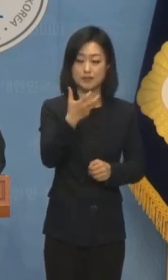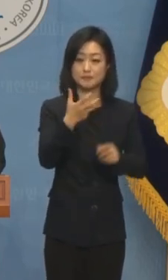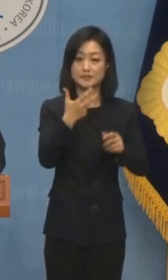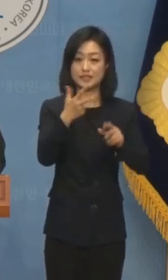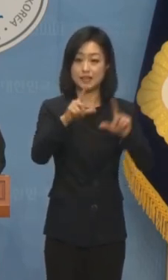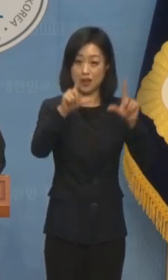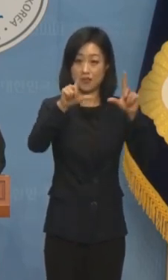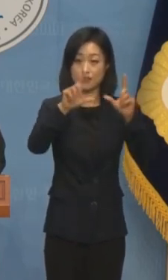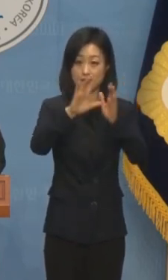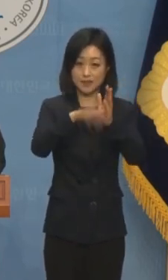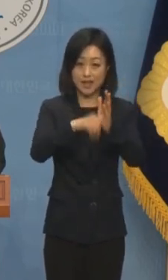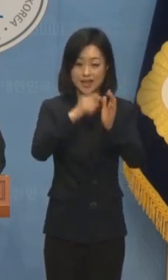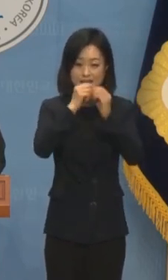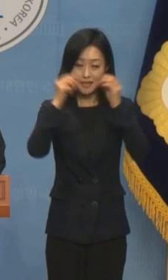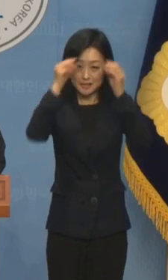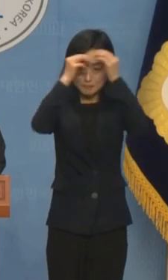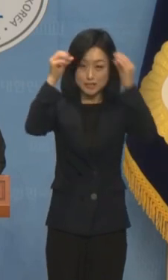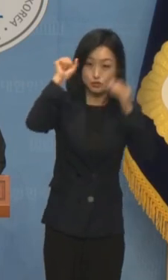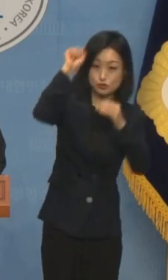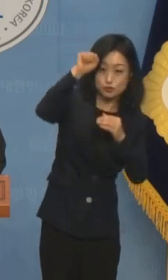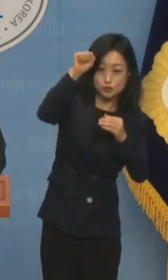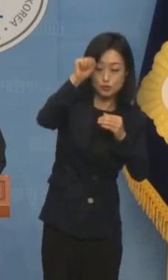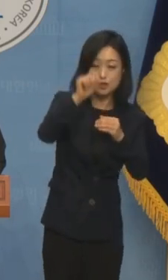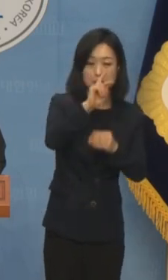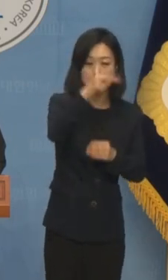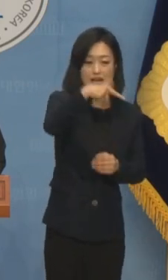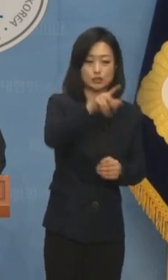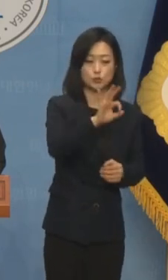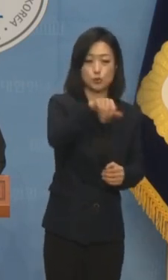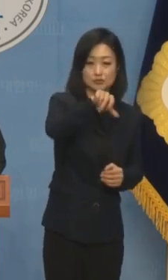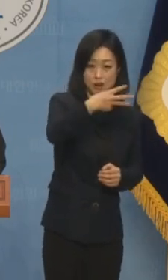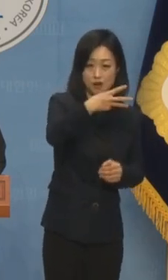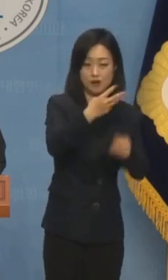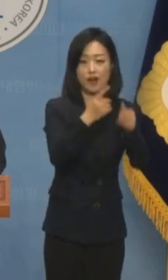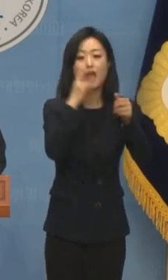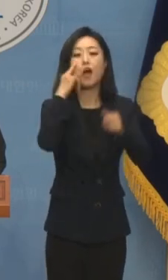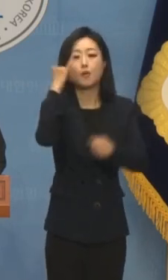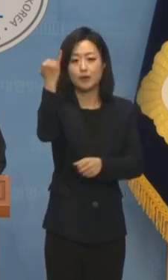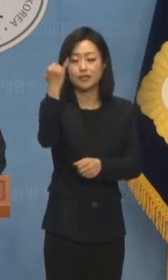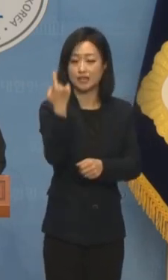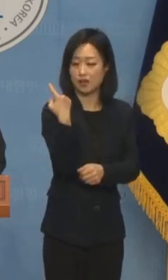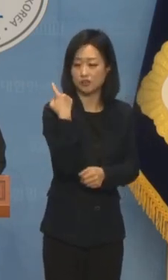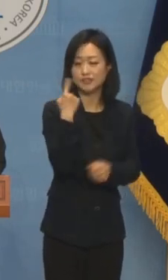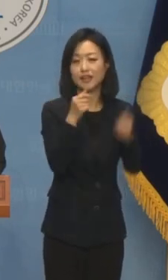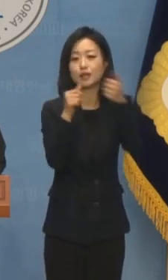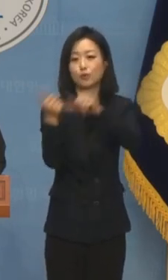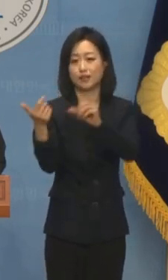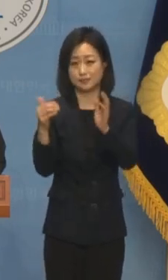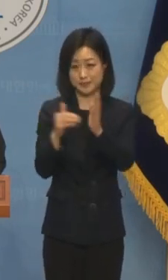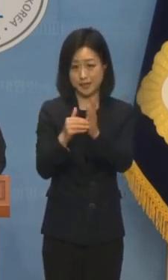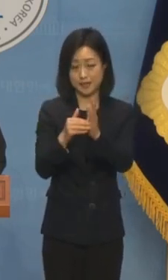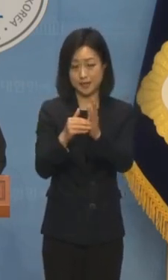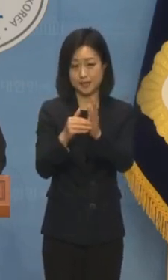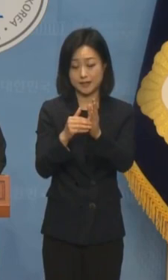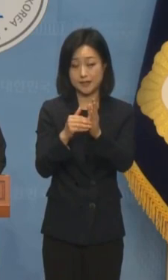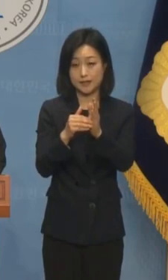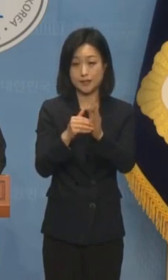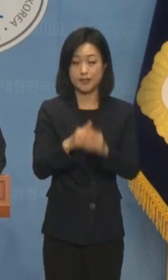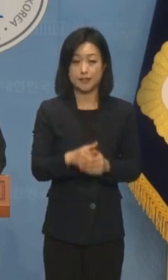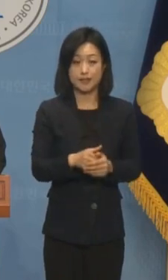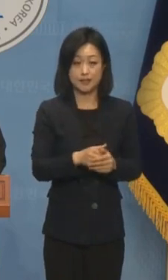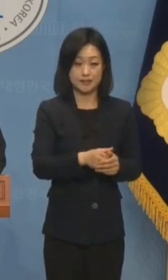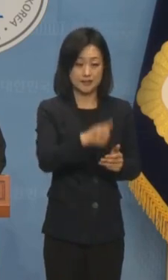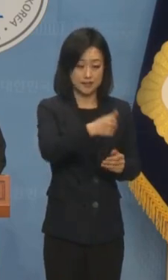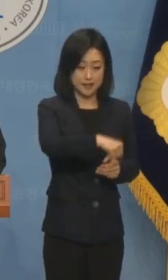시작이었던 박종철 열사의 어머니이신 정차순 여사께서 어제 별세했습니다.